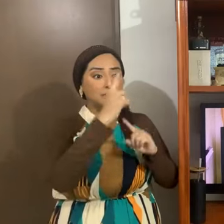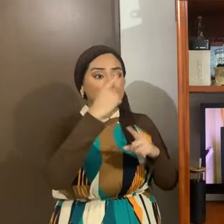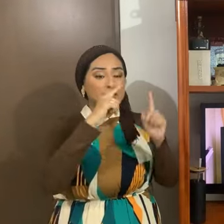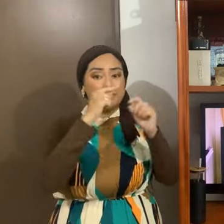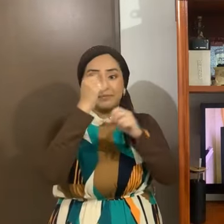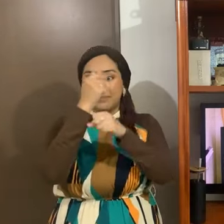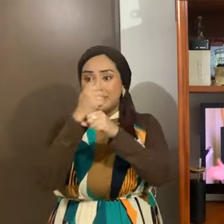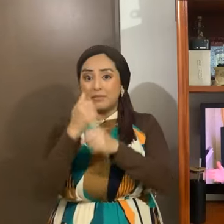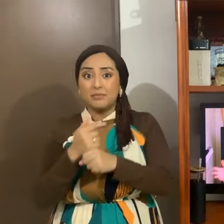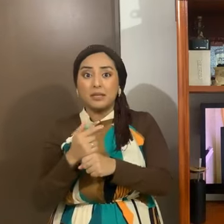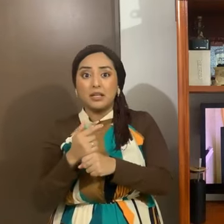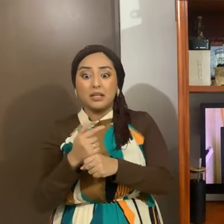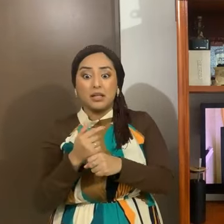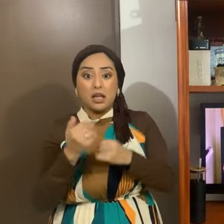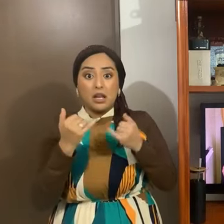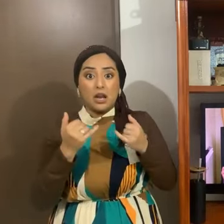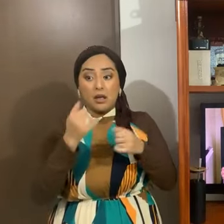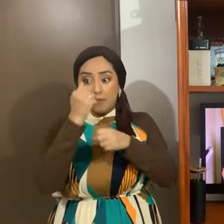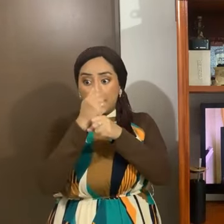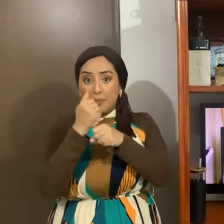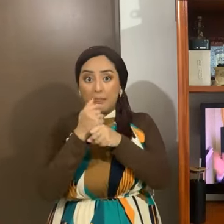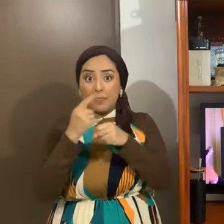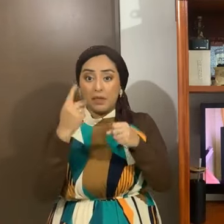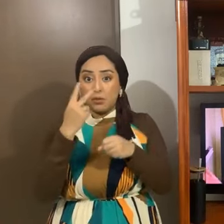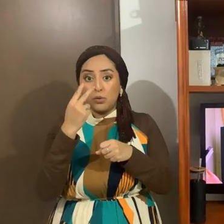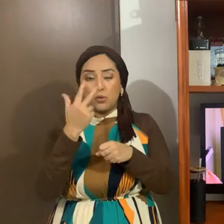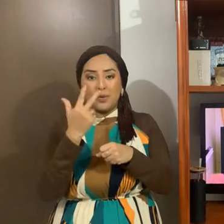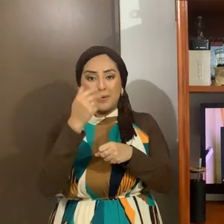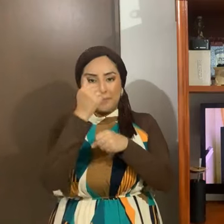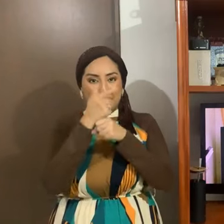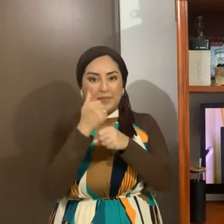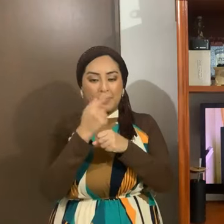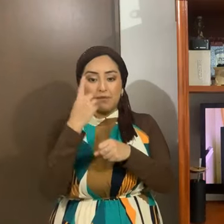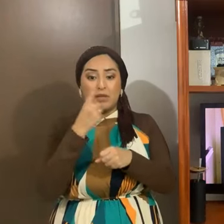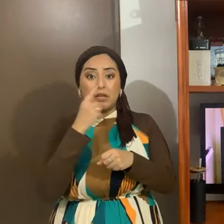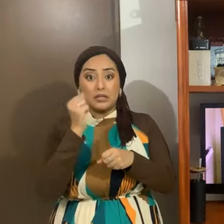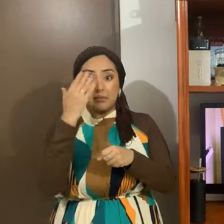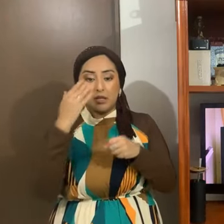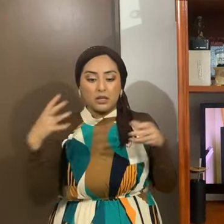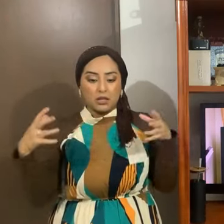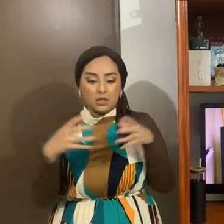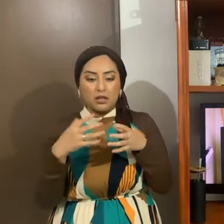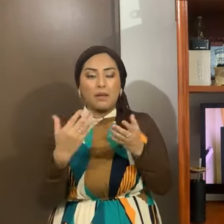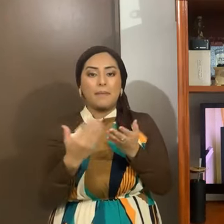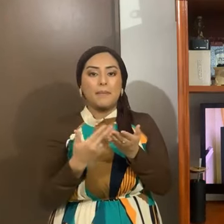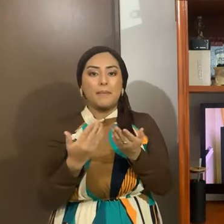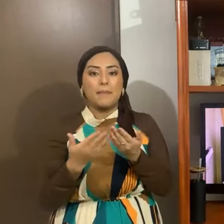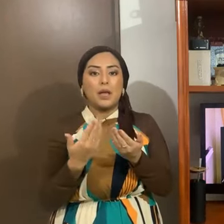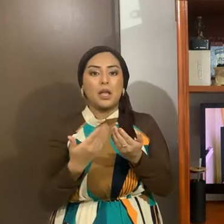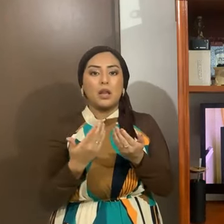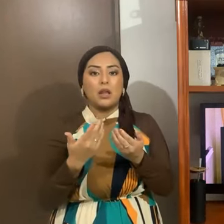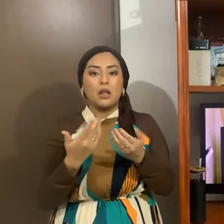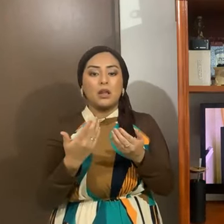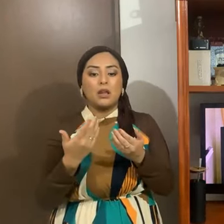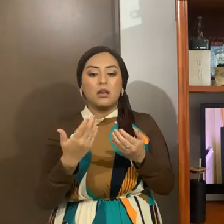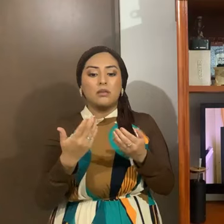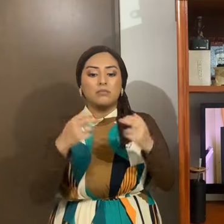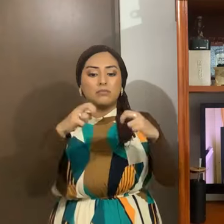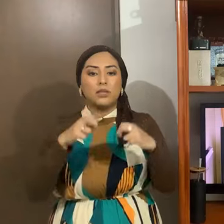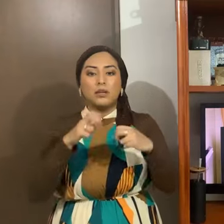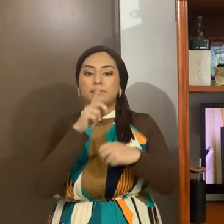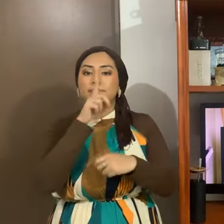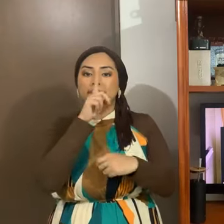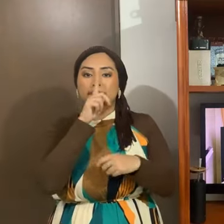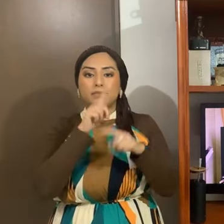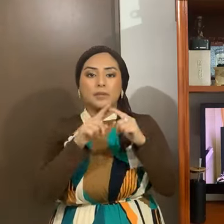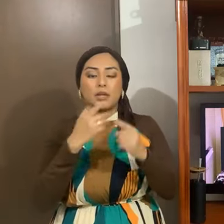haciendo chismes, y ahorita están reunidos con 2 o 3 hermanos para la cena de Shabbat, mejor cenar en silencio, pero agradar al